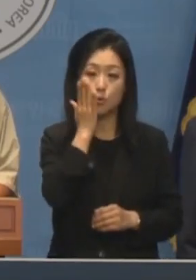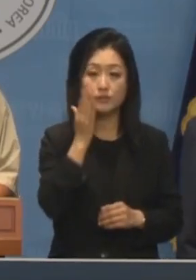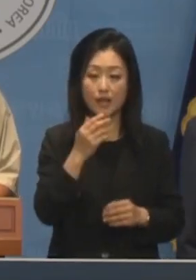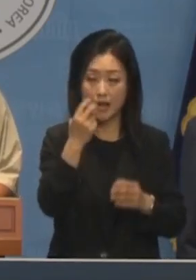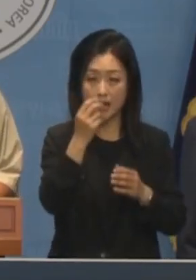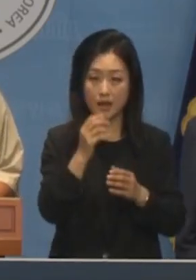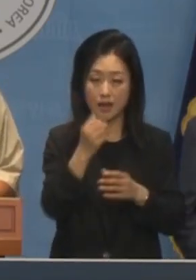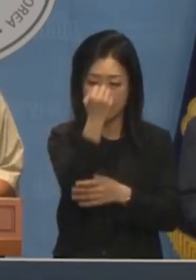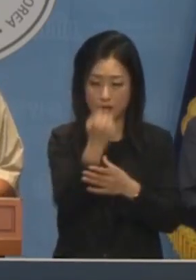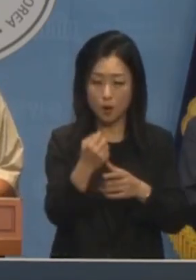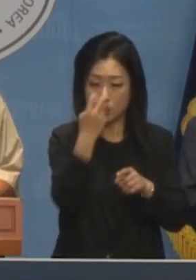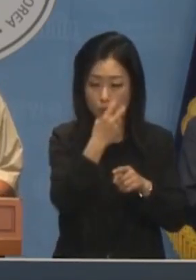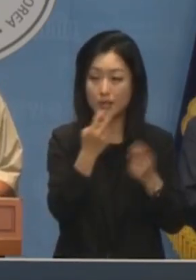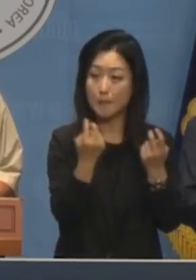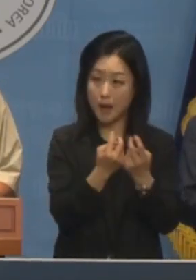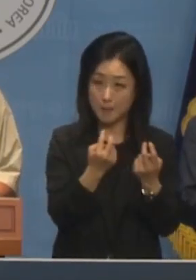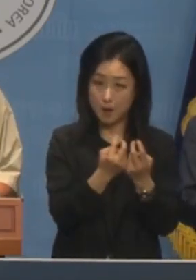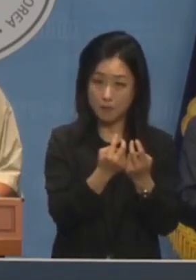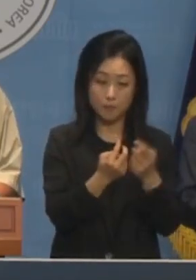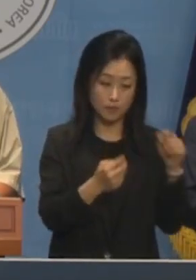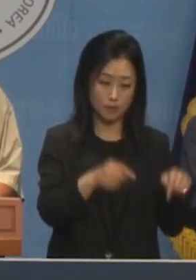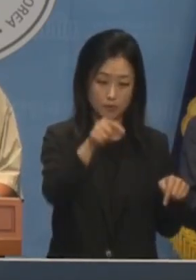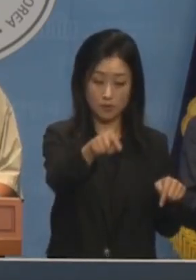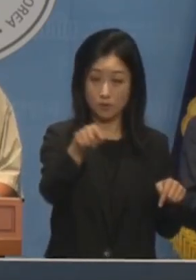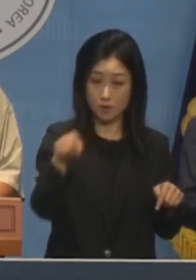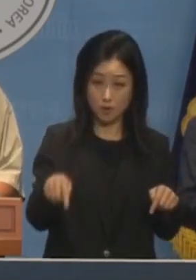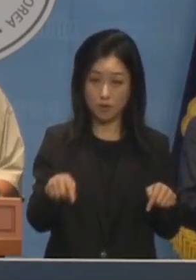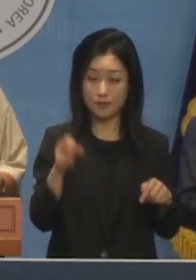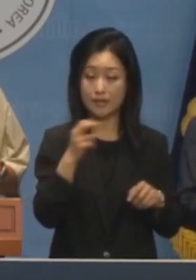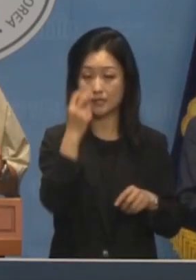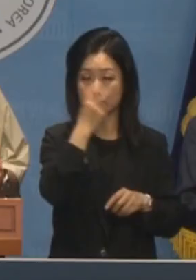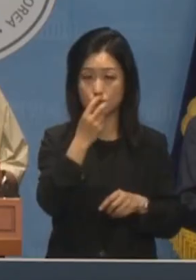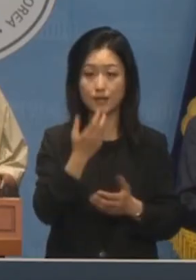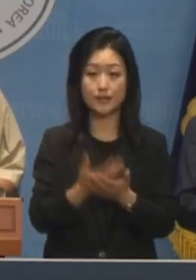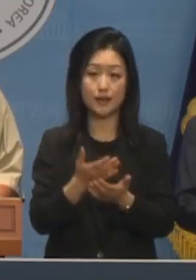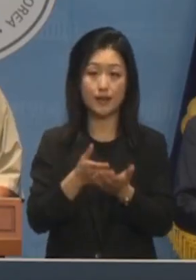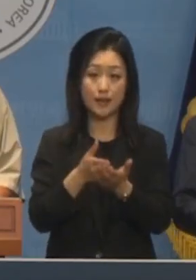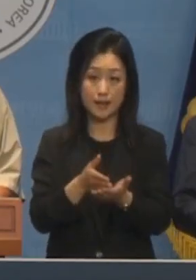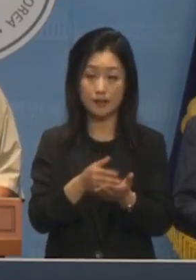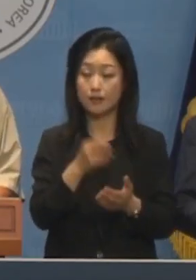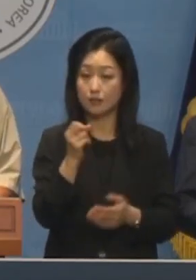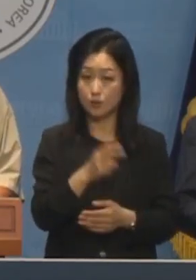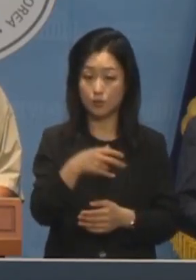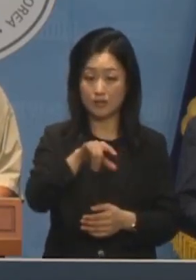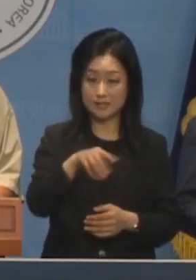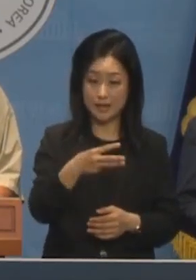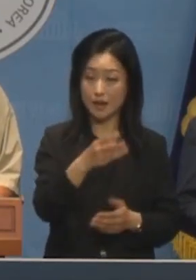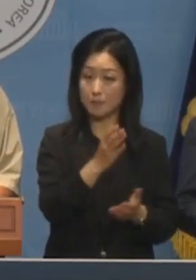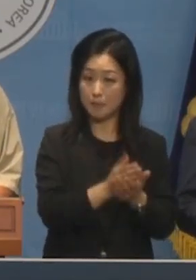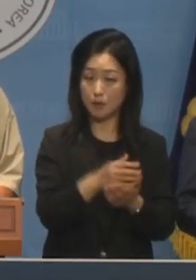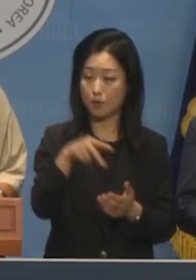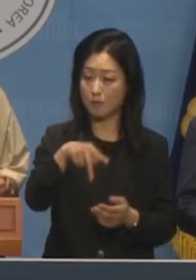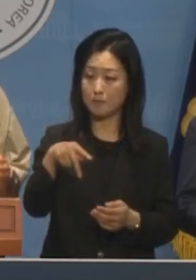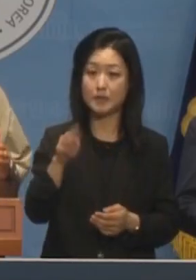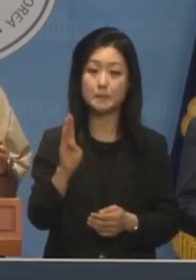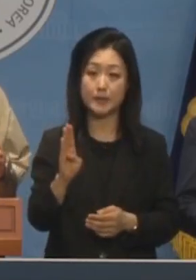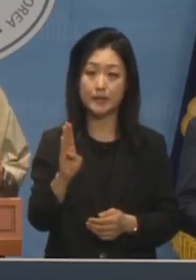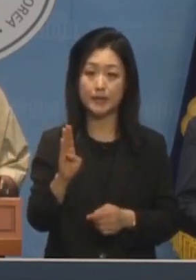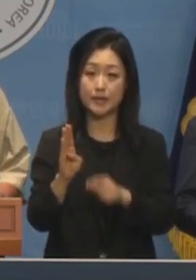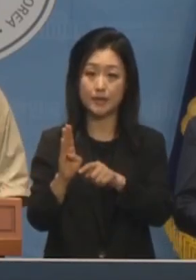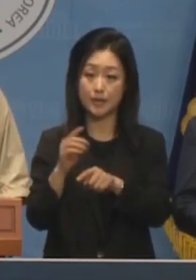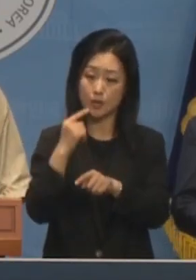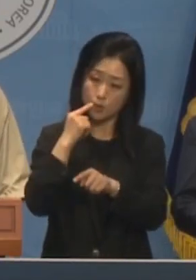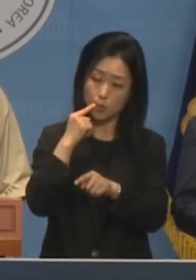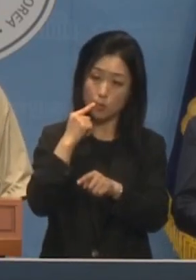방식과 지점에 대한 재편성이 필요하다. 그리고 셀수로 측정하는 것이 아니라 ppb 단위의 마이크로시스틴